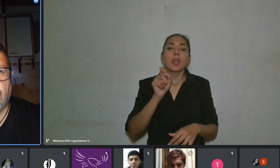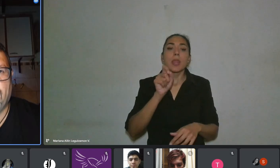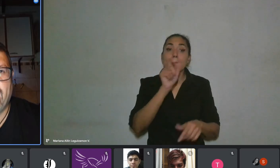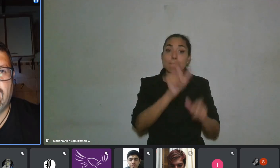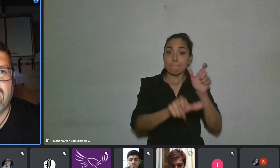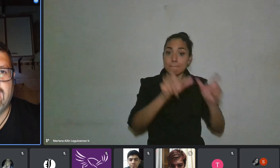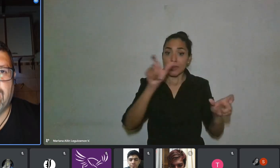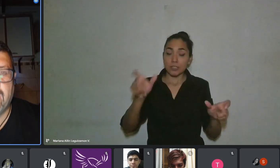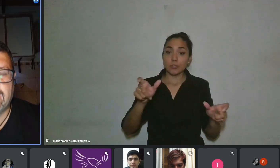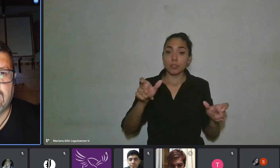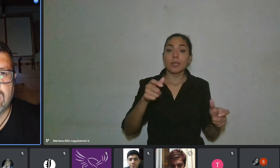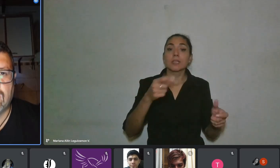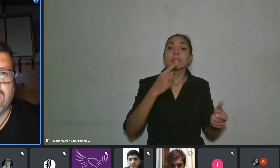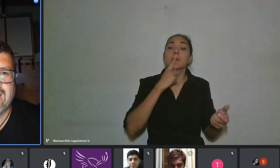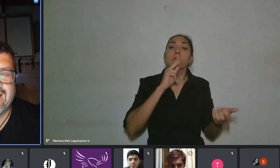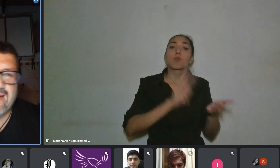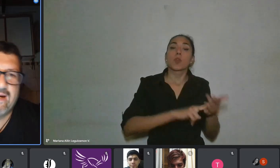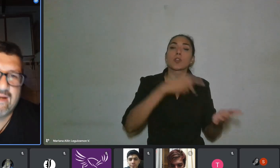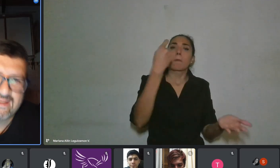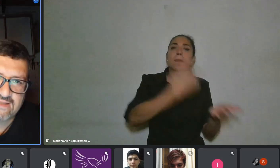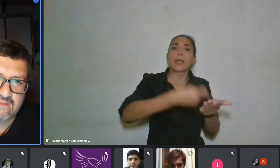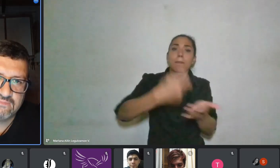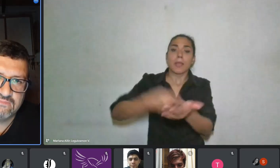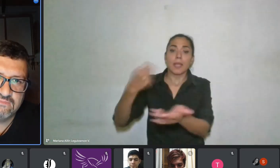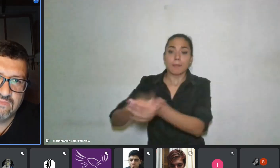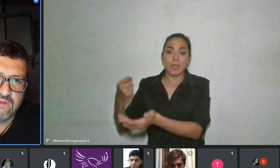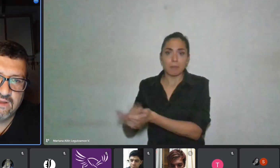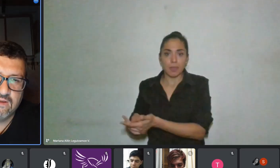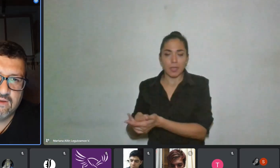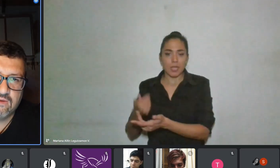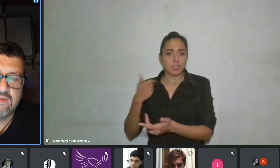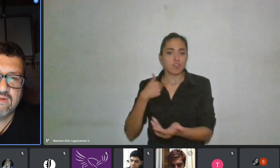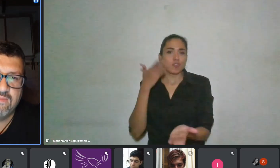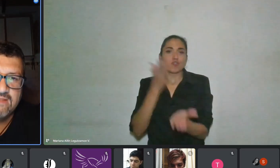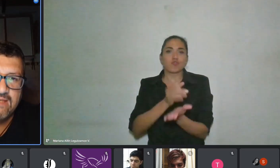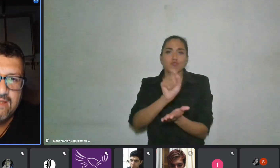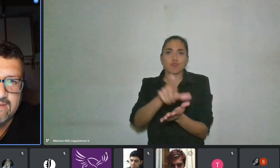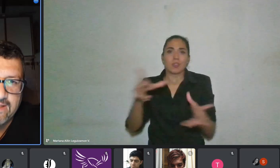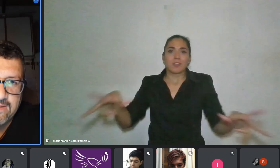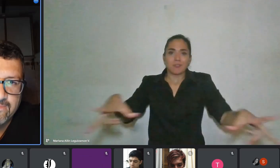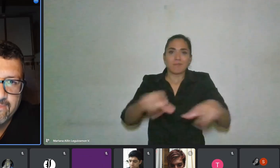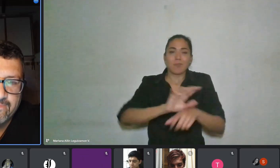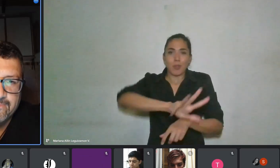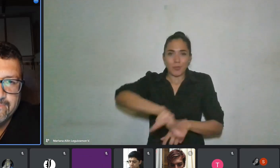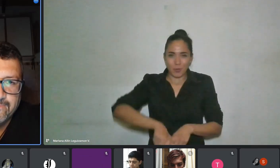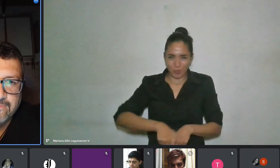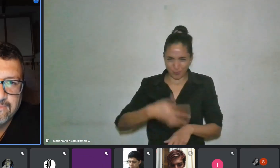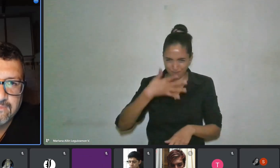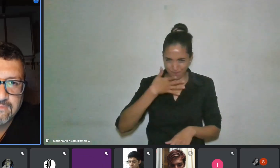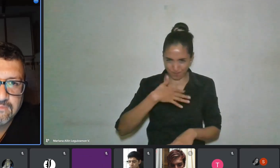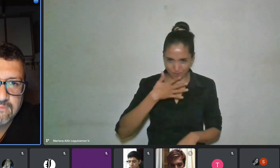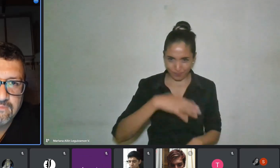de los pagadores de impuestos, que son los que generan riqueza. No sé si me siguen hasta ahí.